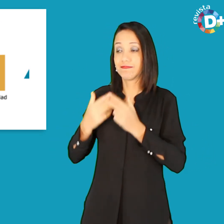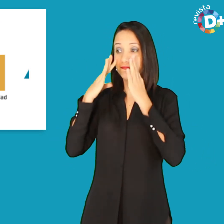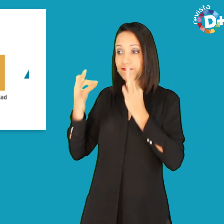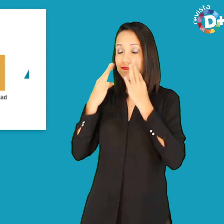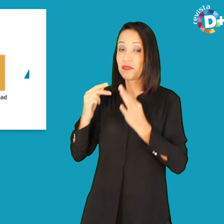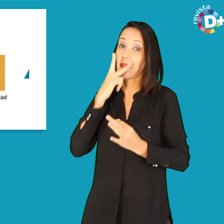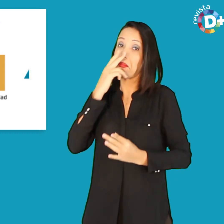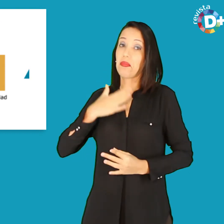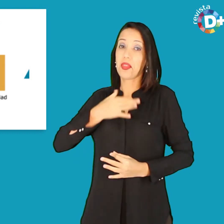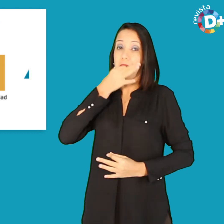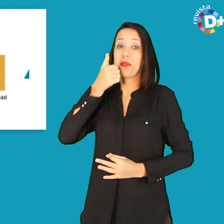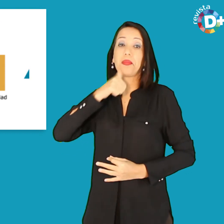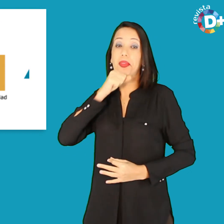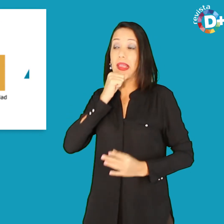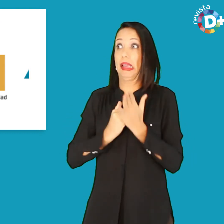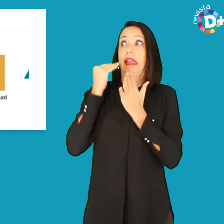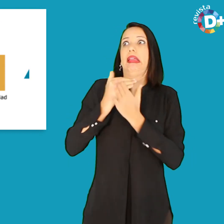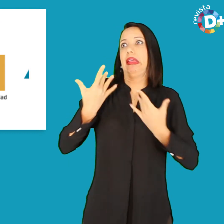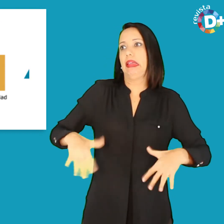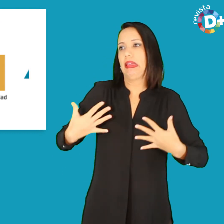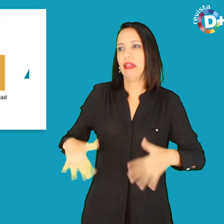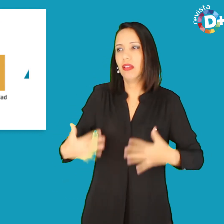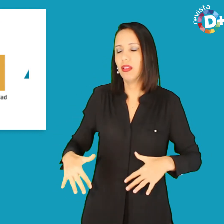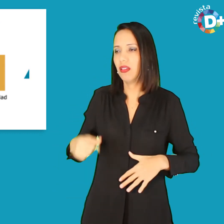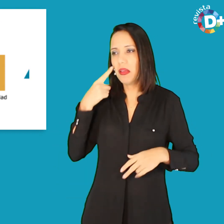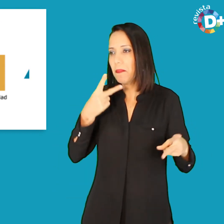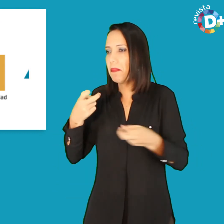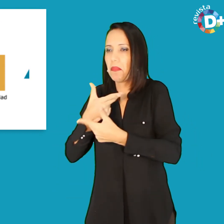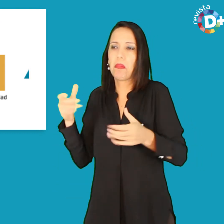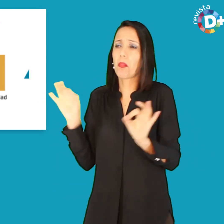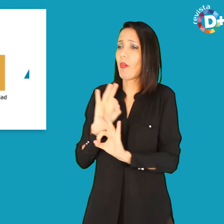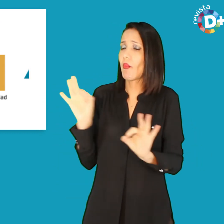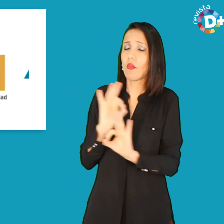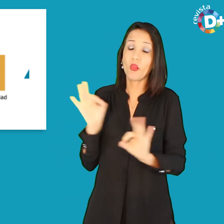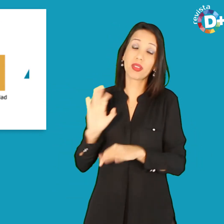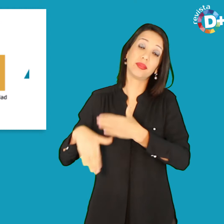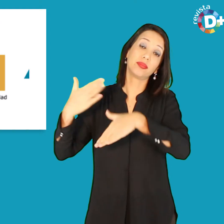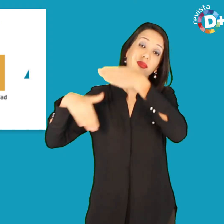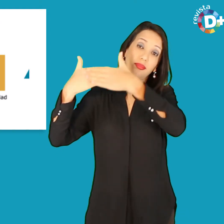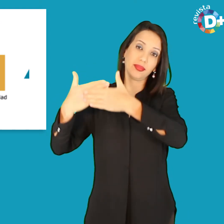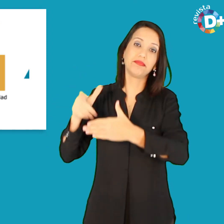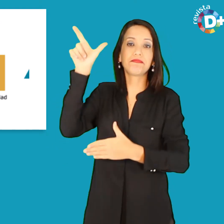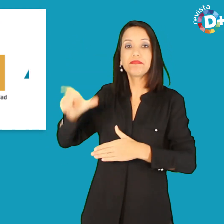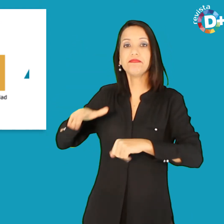exagerada, via coisas onde não existiam, e assim por diante, diz Milene. O diagnóstico